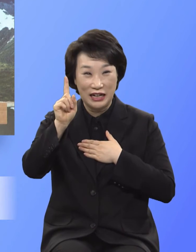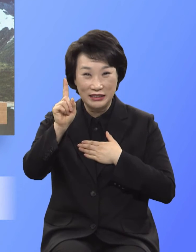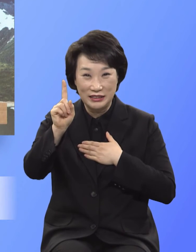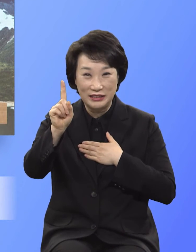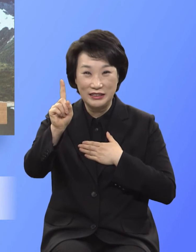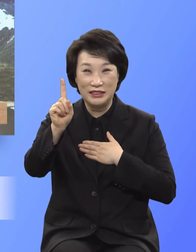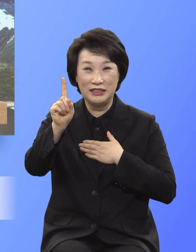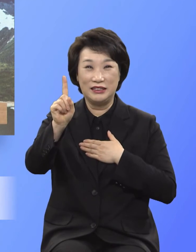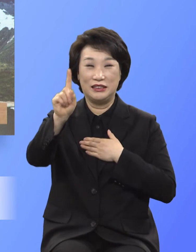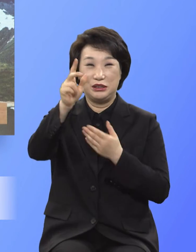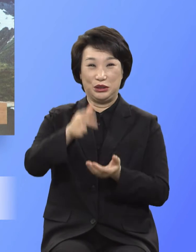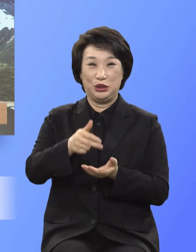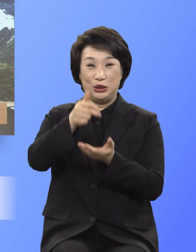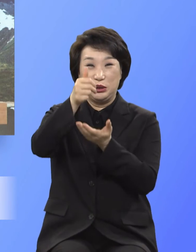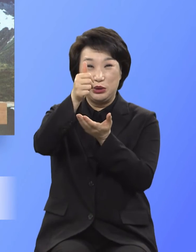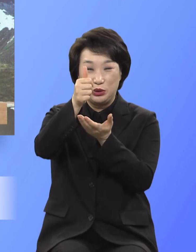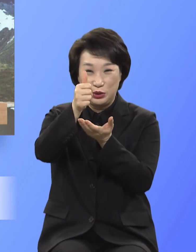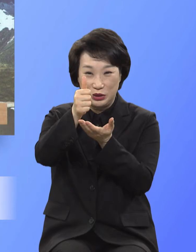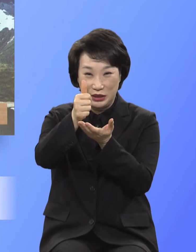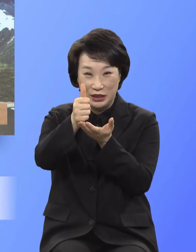한 가지